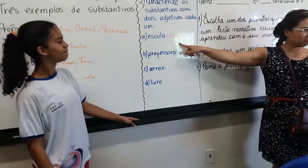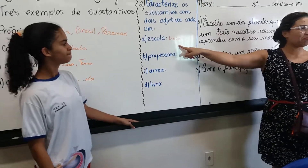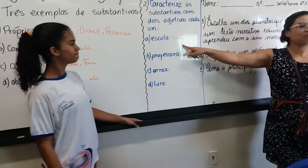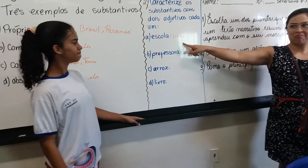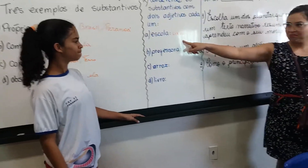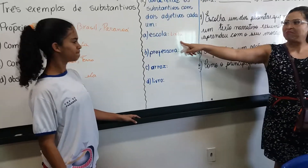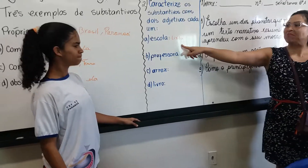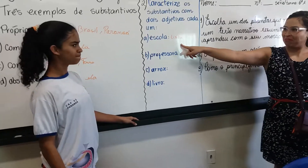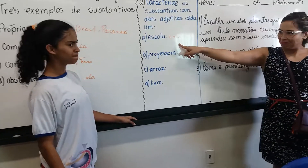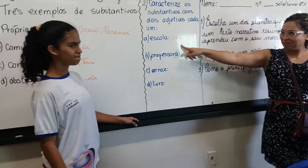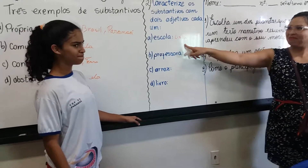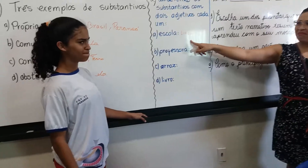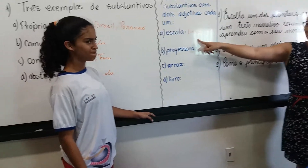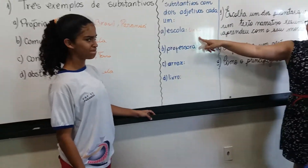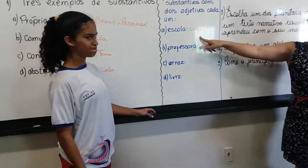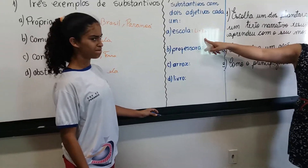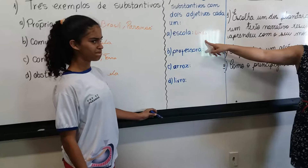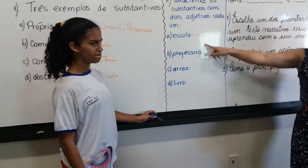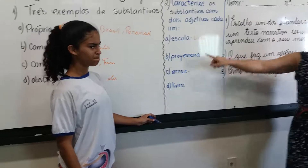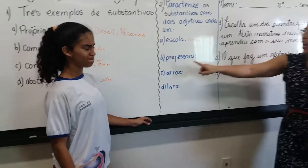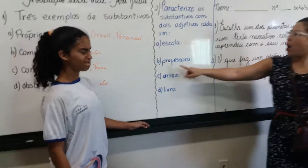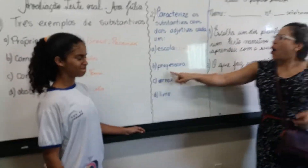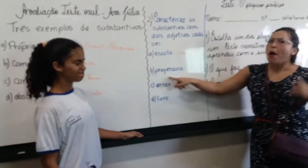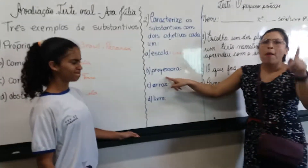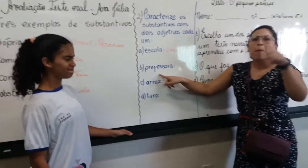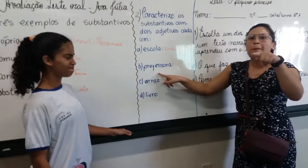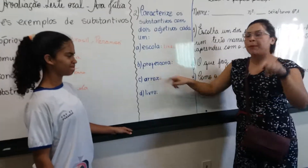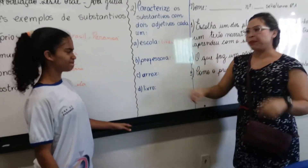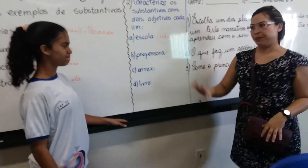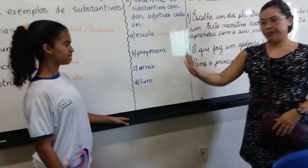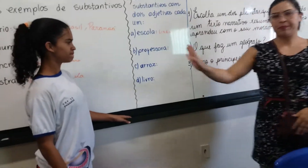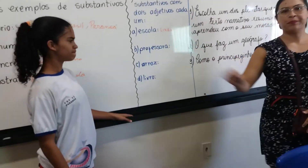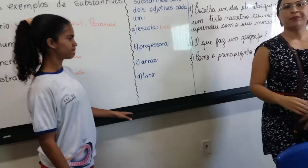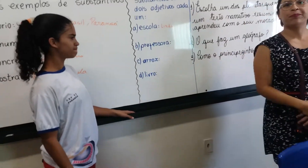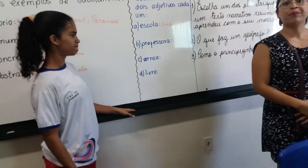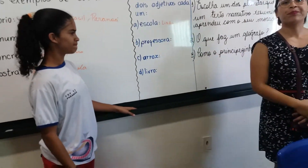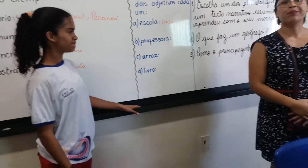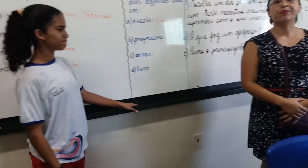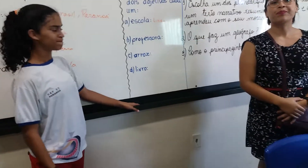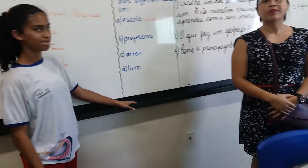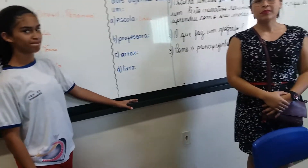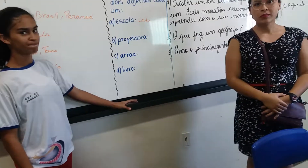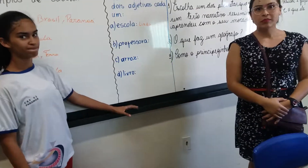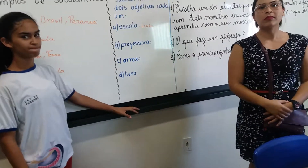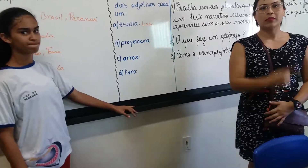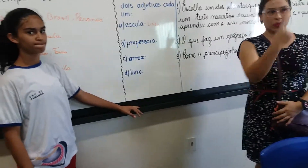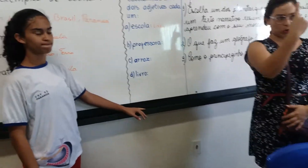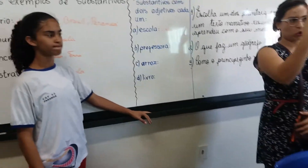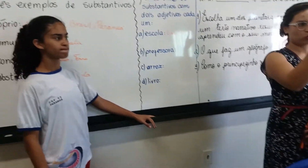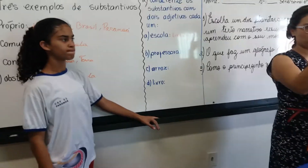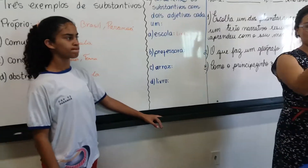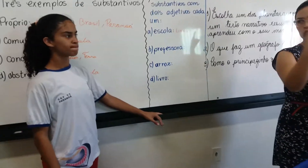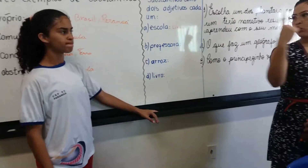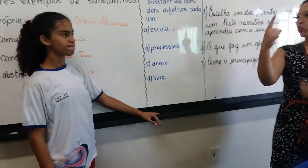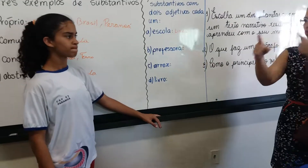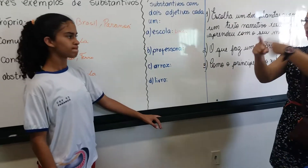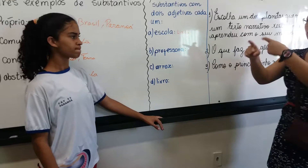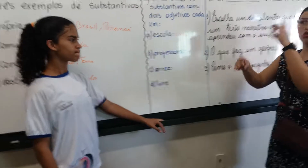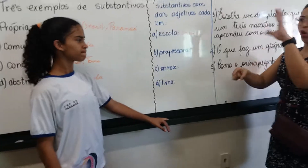certo? Sim. Sim. Então eu falei com ela agora que agora eu quero só um adjetivo para cada